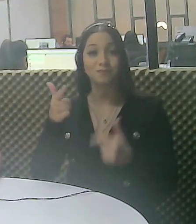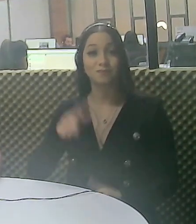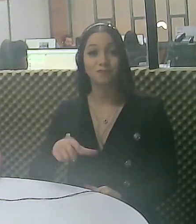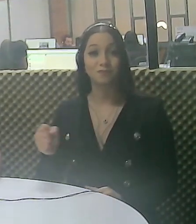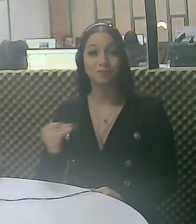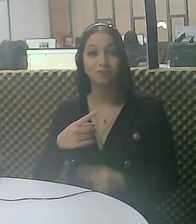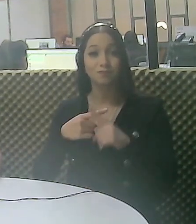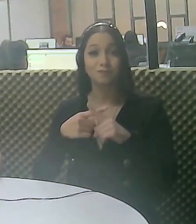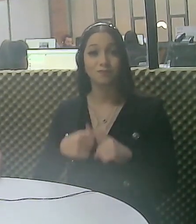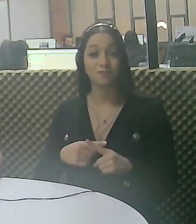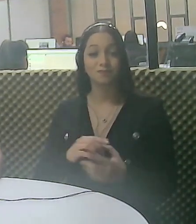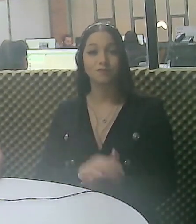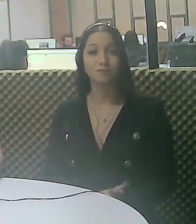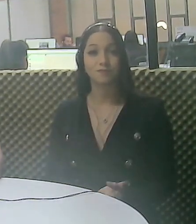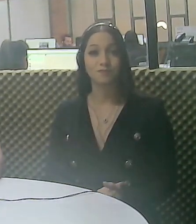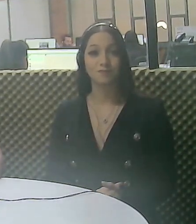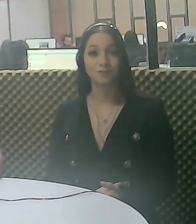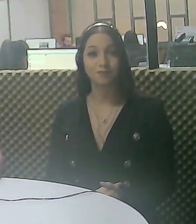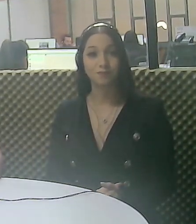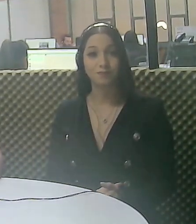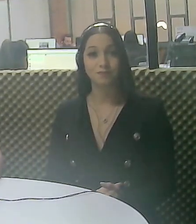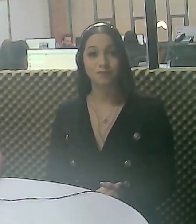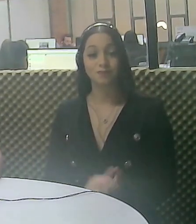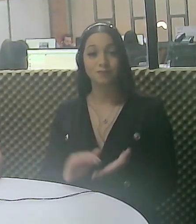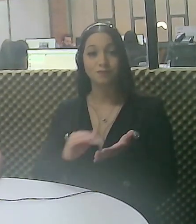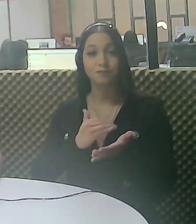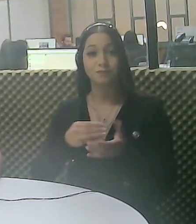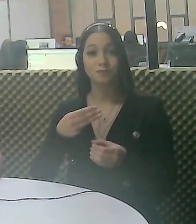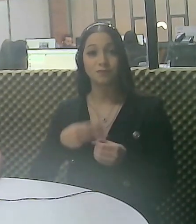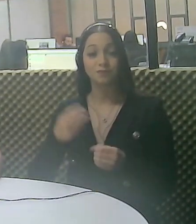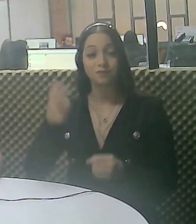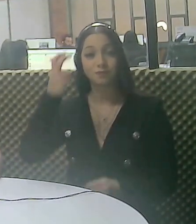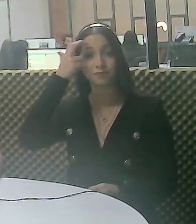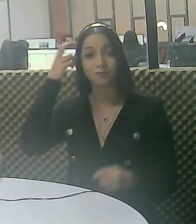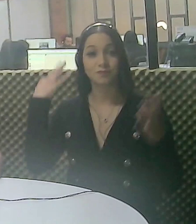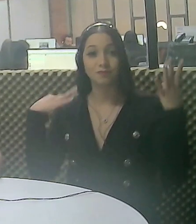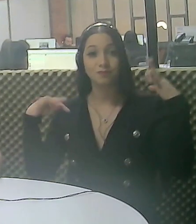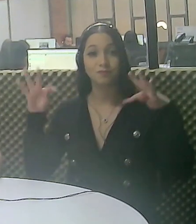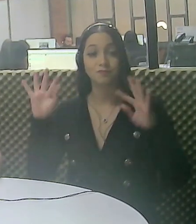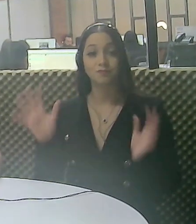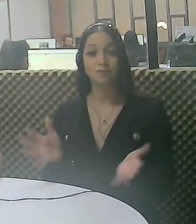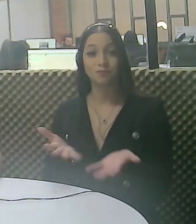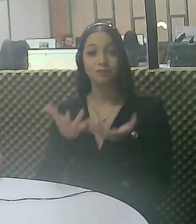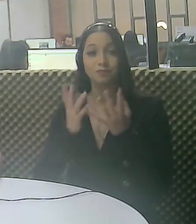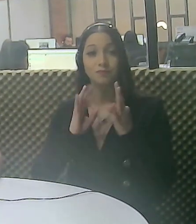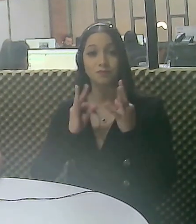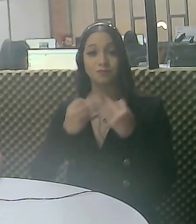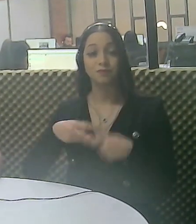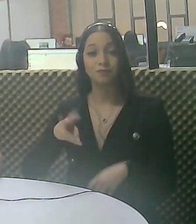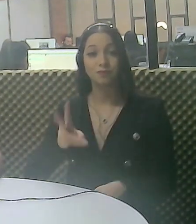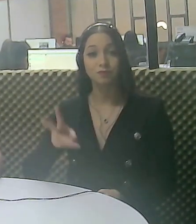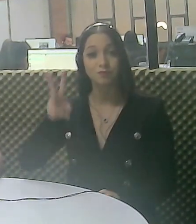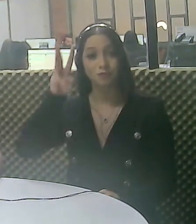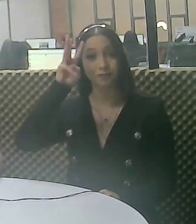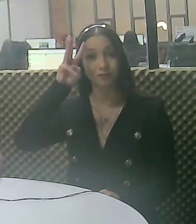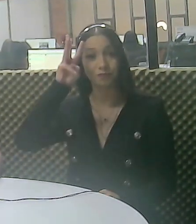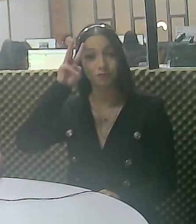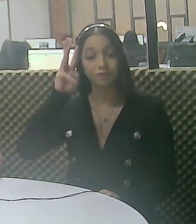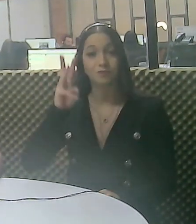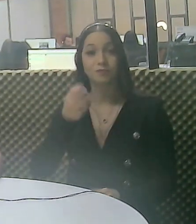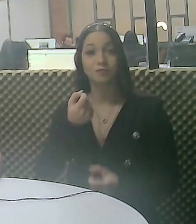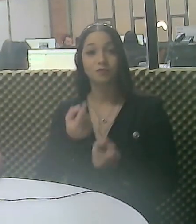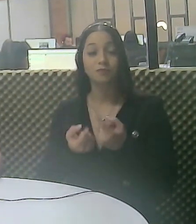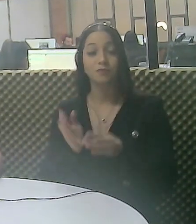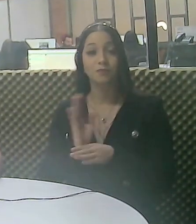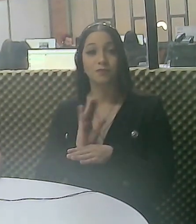esta competição. A Secretaria Municipal de Cultura e Turismo promove todas as terças-feiras uma sessão